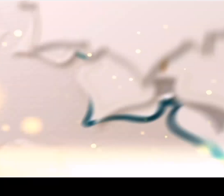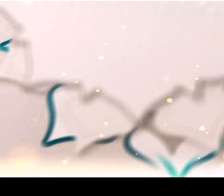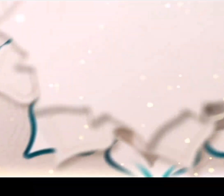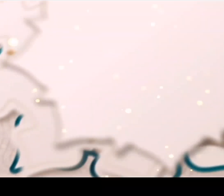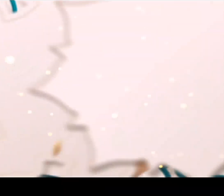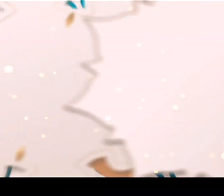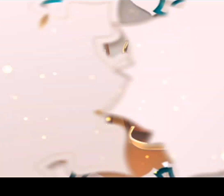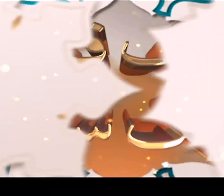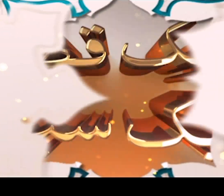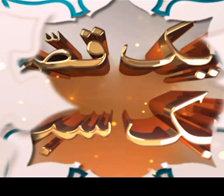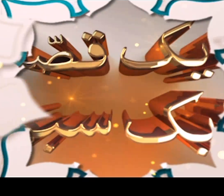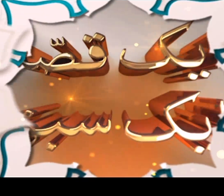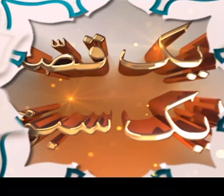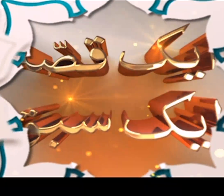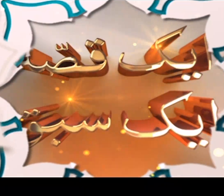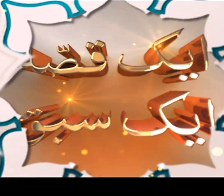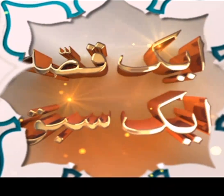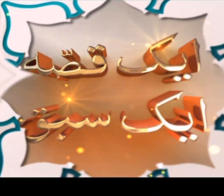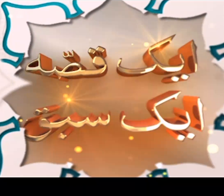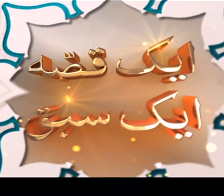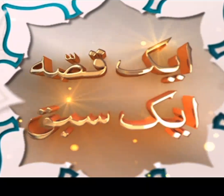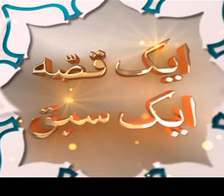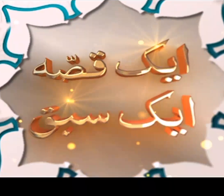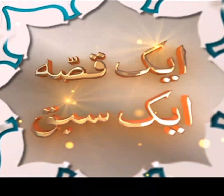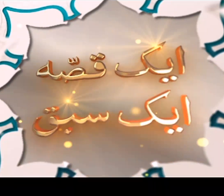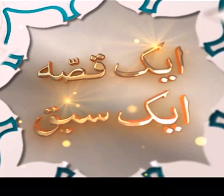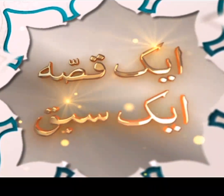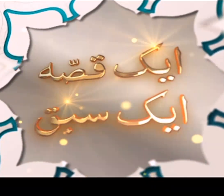اکابری کی حیات سے۔